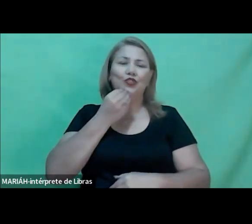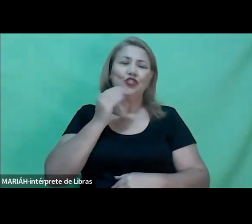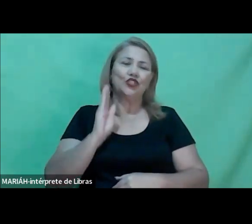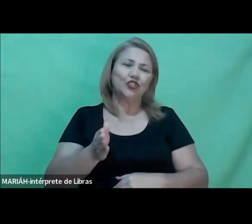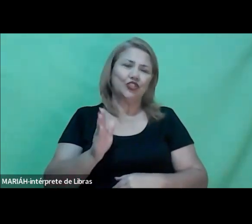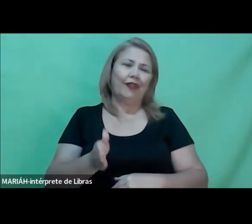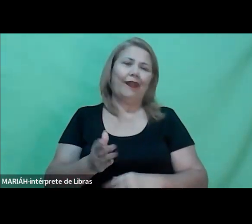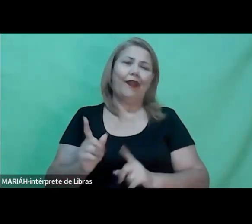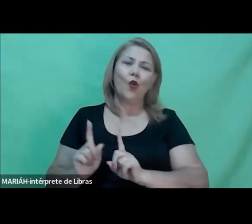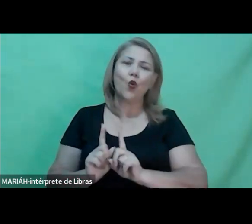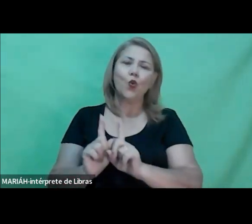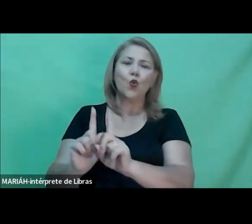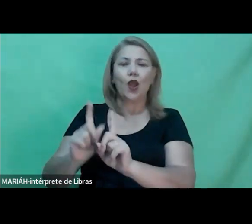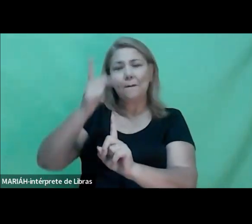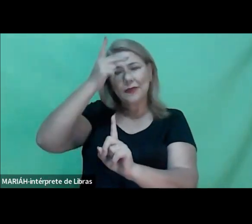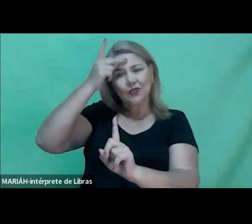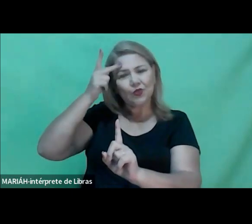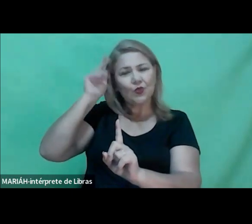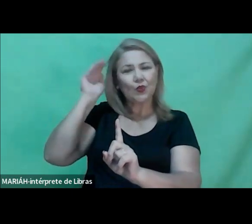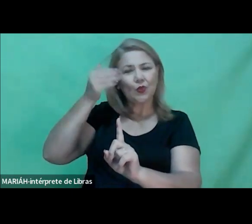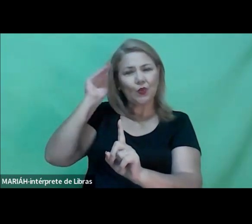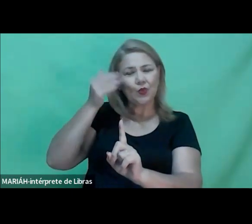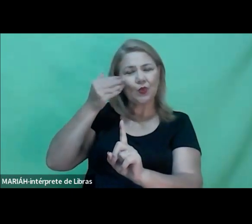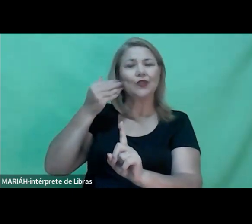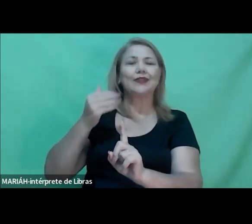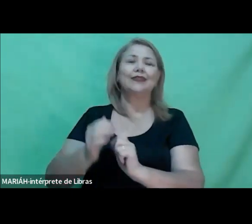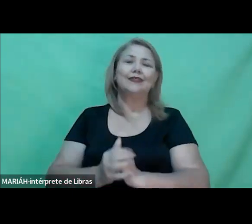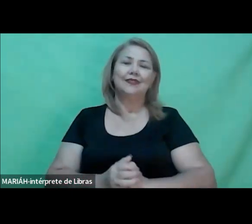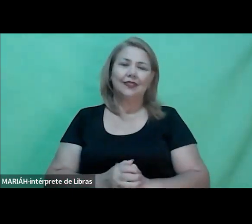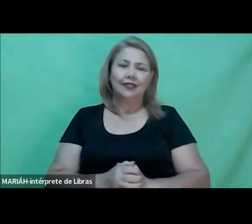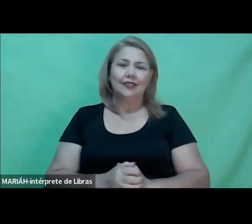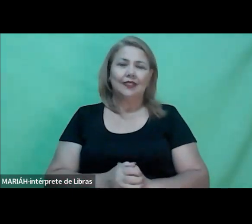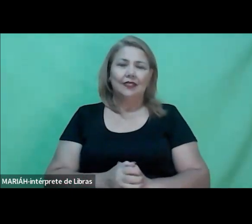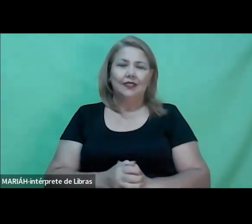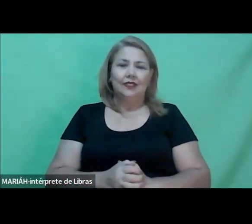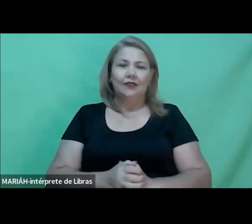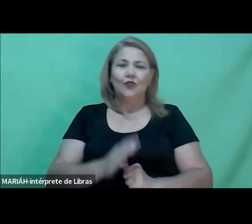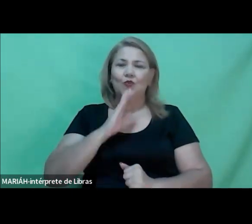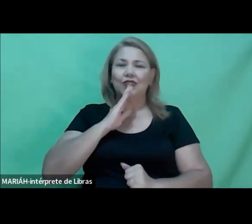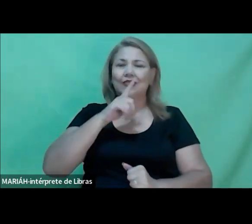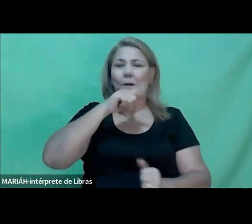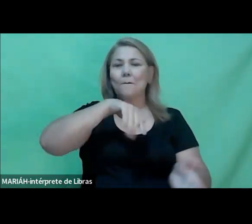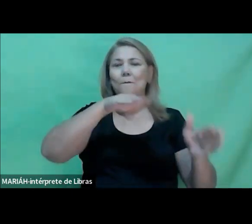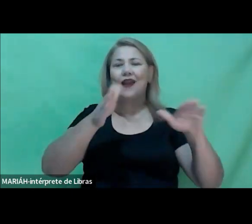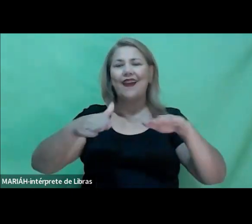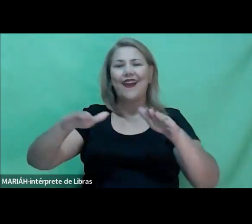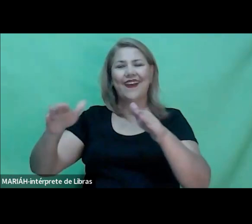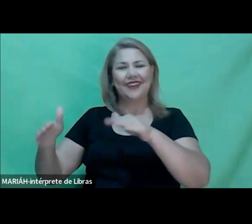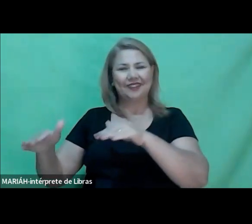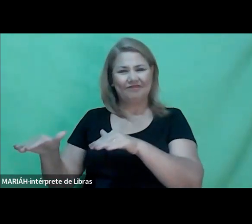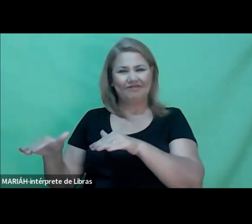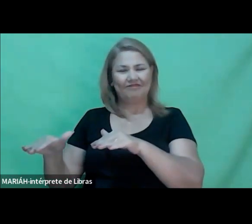acompañar una persona ciega a conocer el mar mi familia vive en la